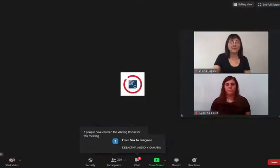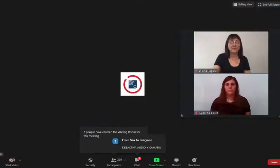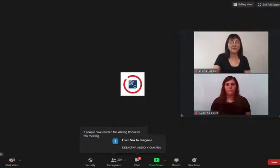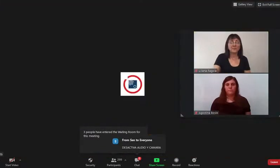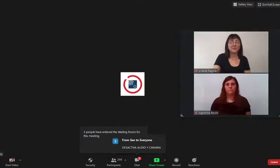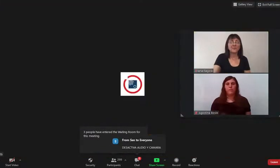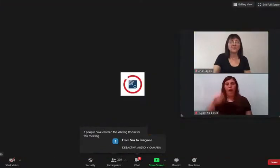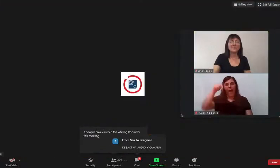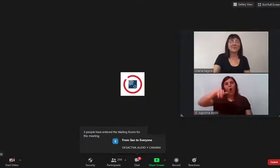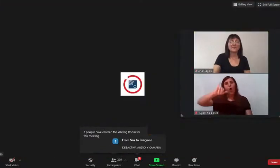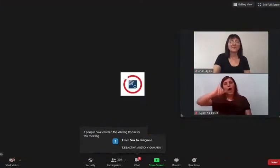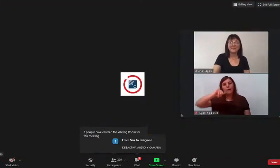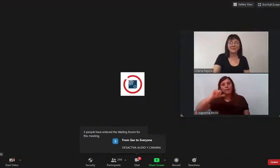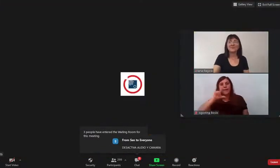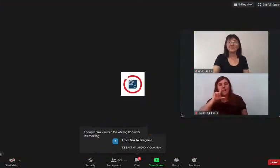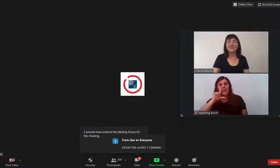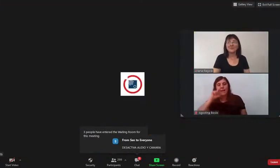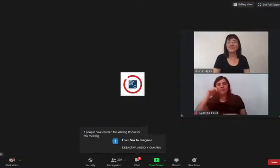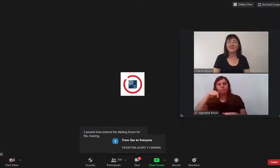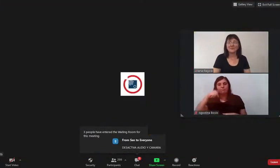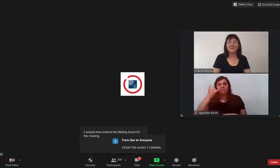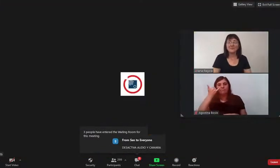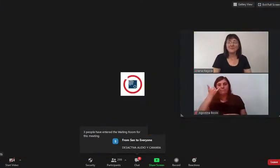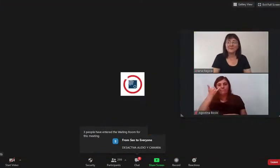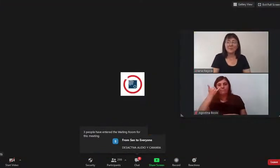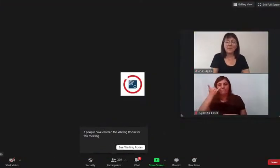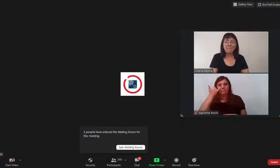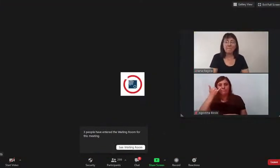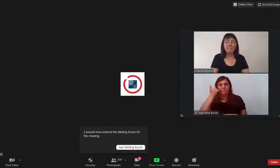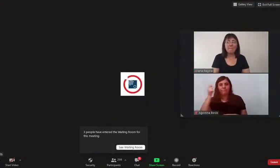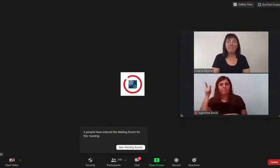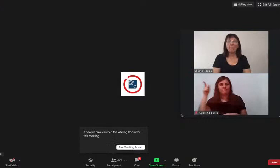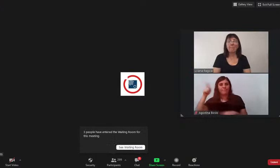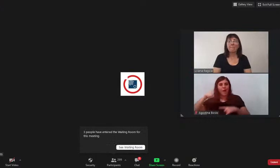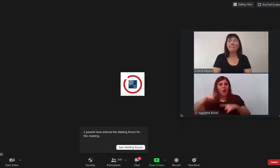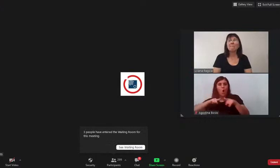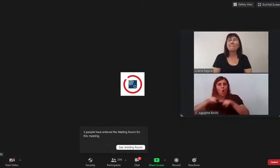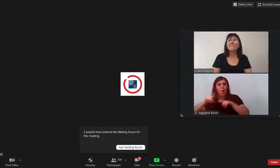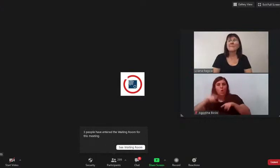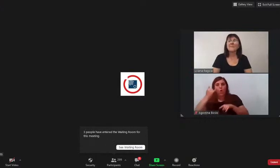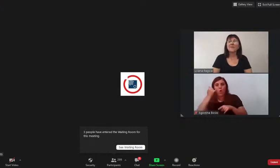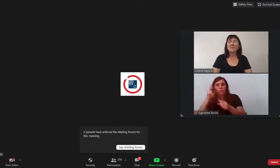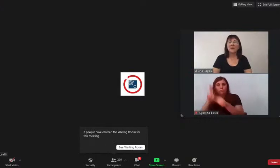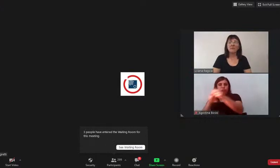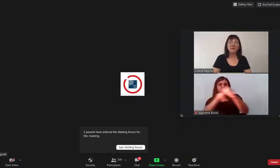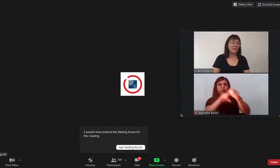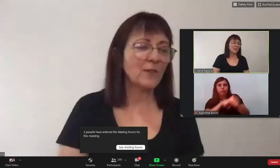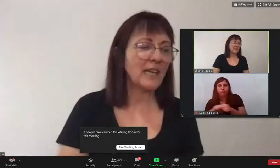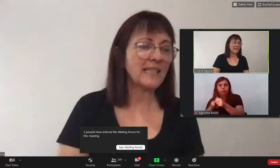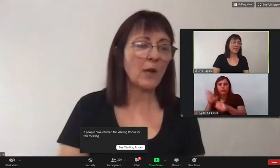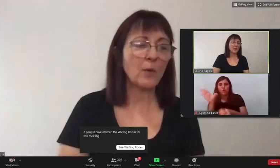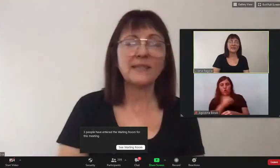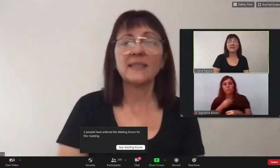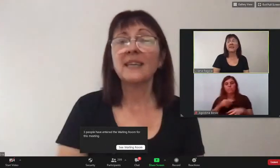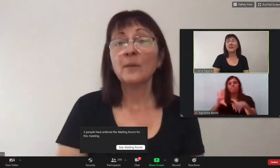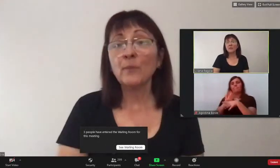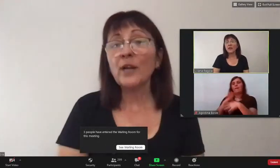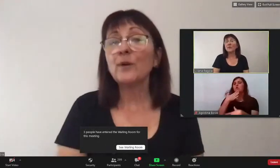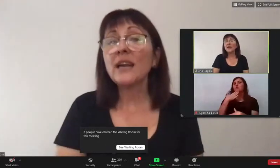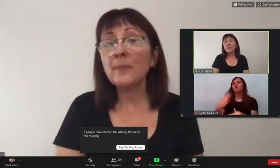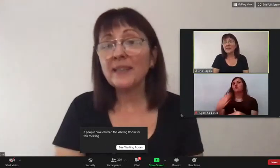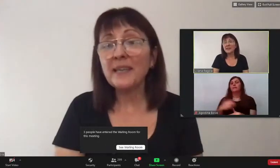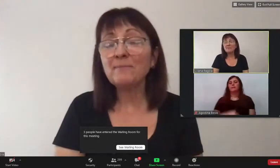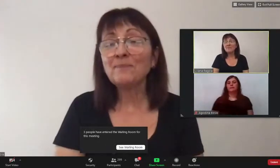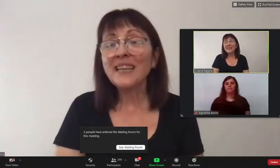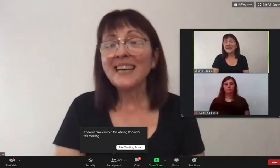Ahí está Liliana, se ve que ahí desde el operador han apagado todos los micrófonos. Perfecto, gracias Luis. Bueno,